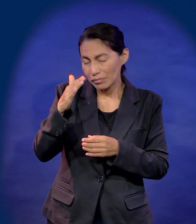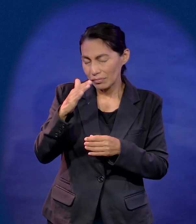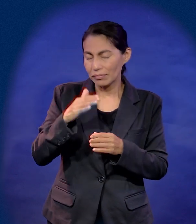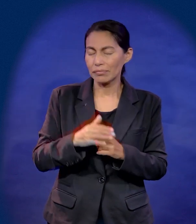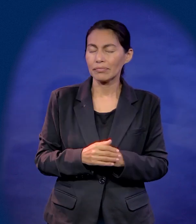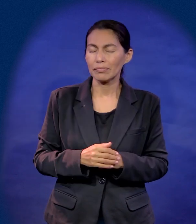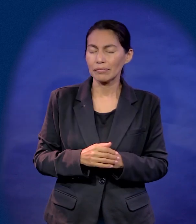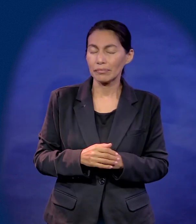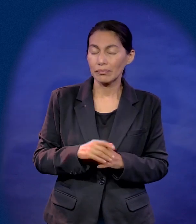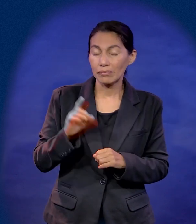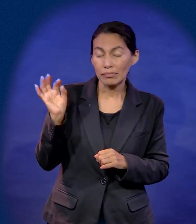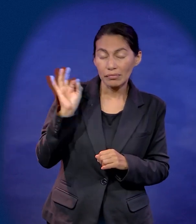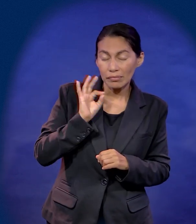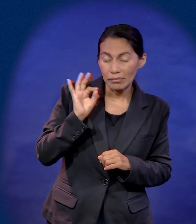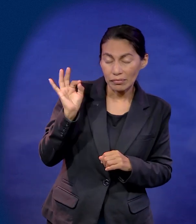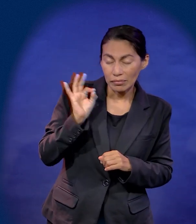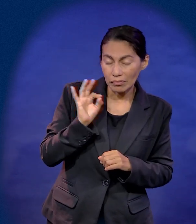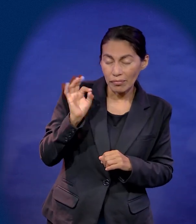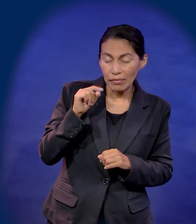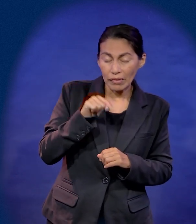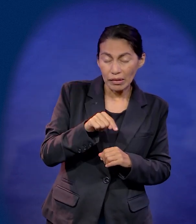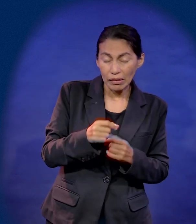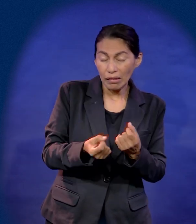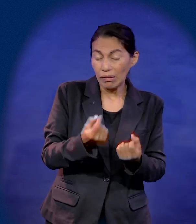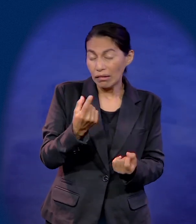que parece matrimonio, tú lo sabes.